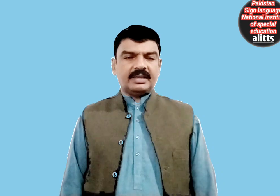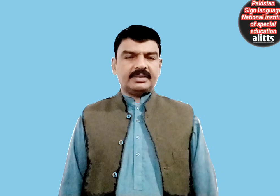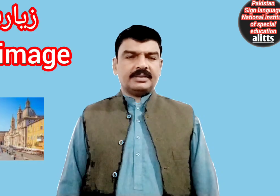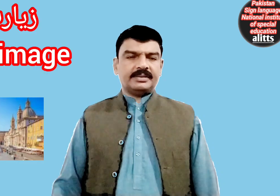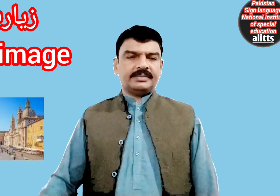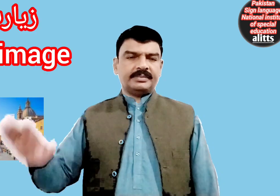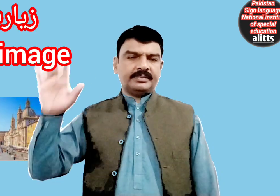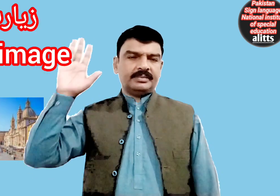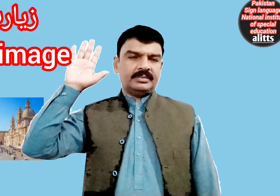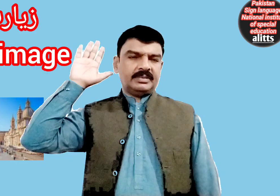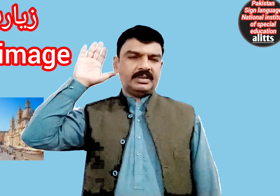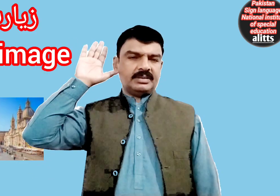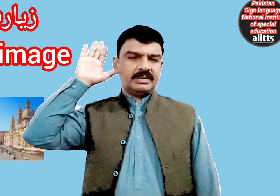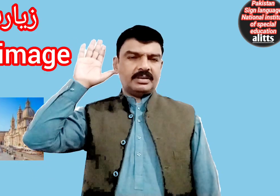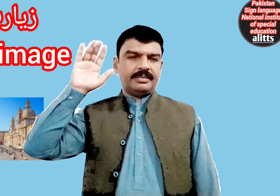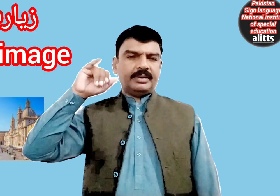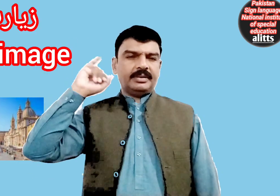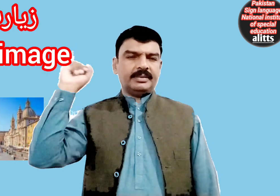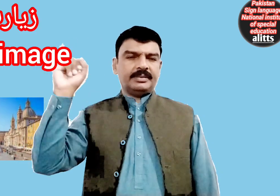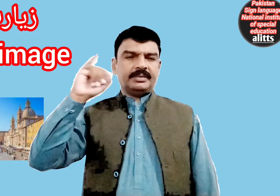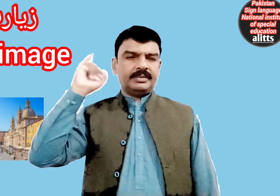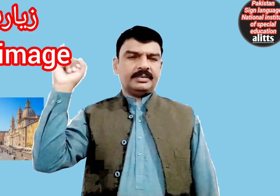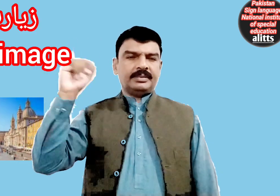ज़ियारत, इस्लाम।